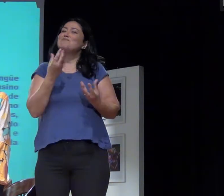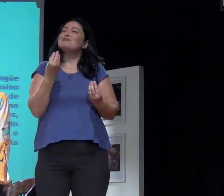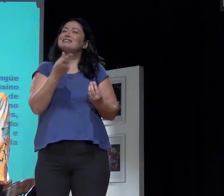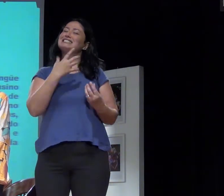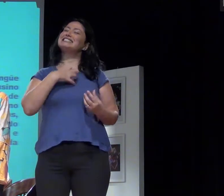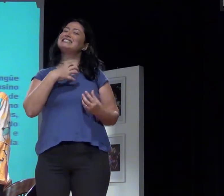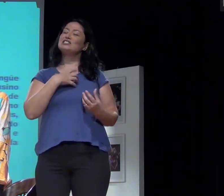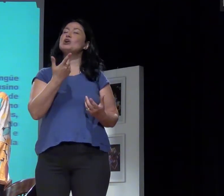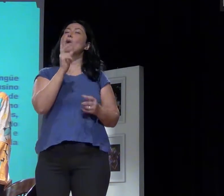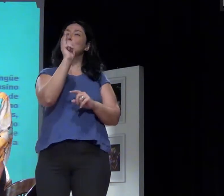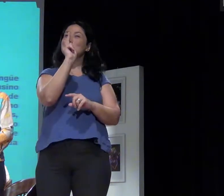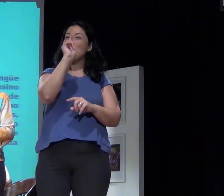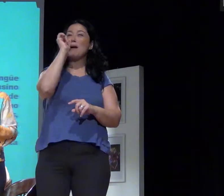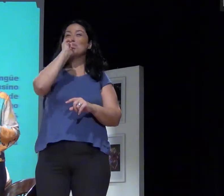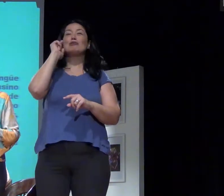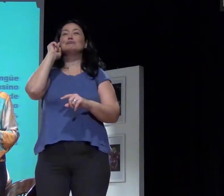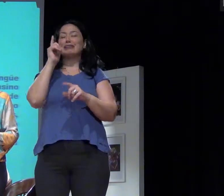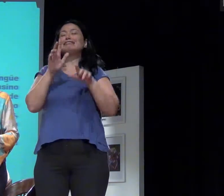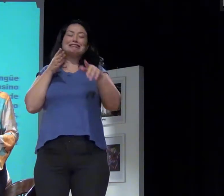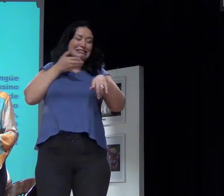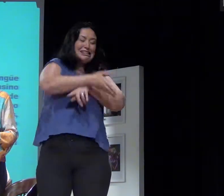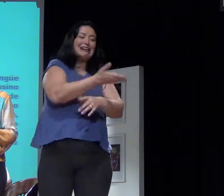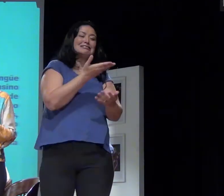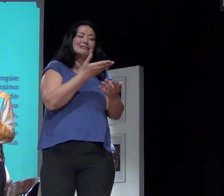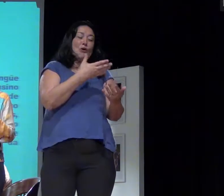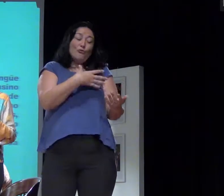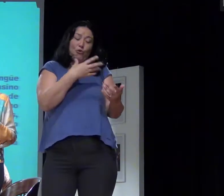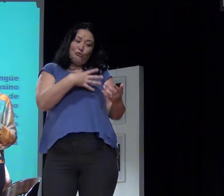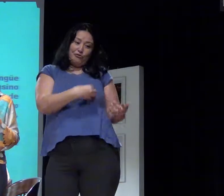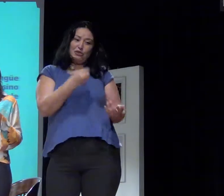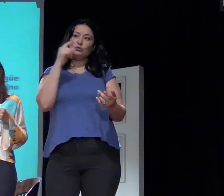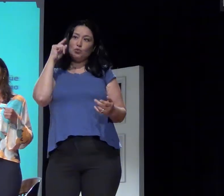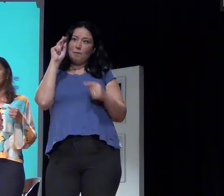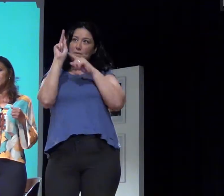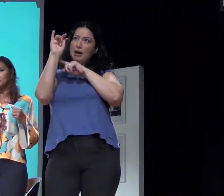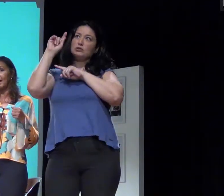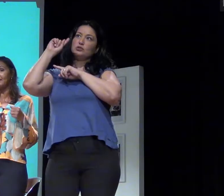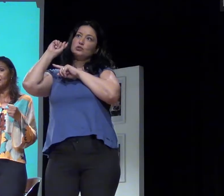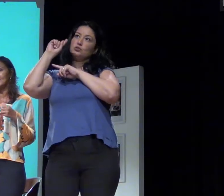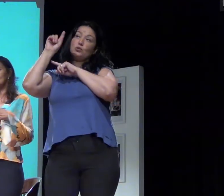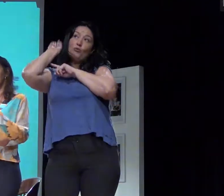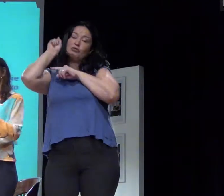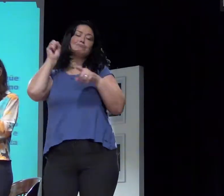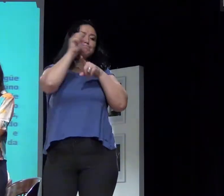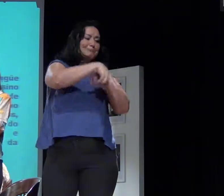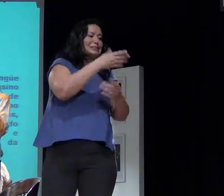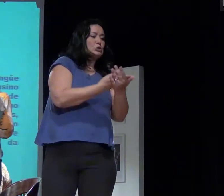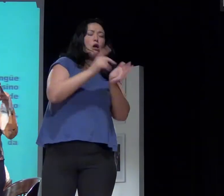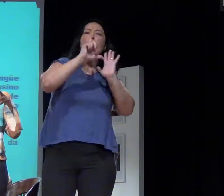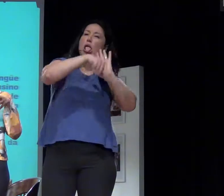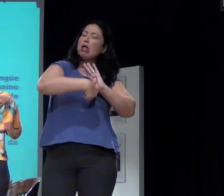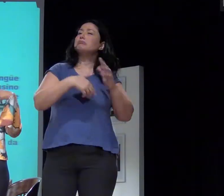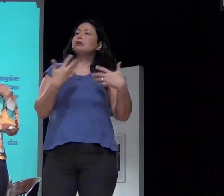sentido. Então, os nossos alunos, a maioria, chegam tardiamente, né? Eu trabalho numa turma de EJA, então, a diversidade dos